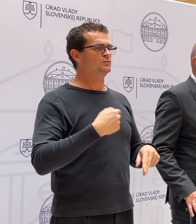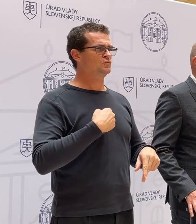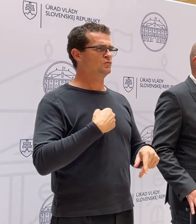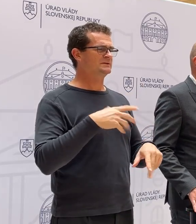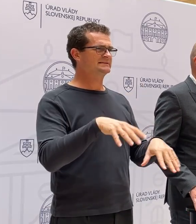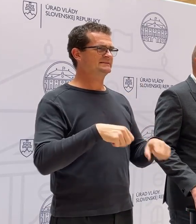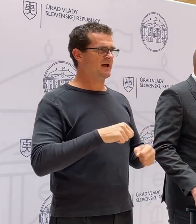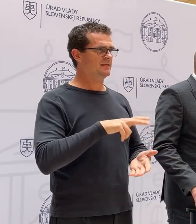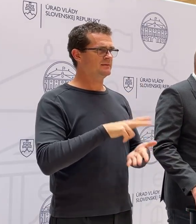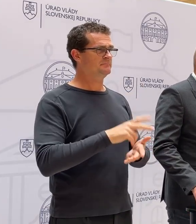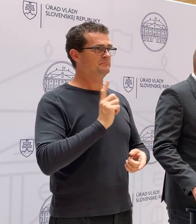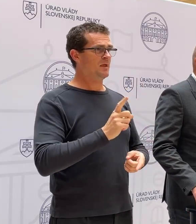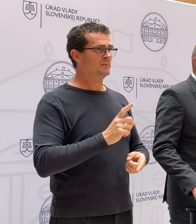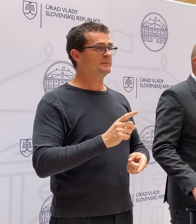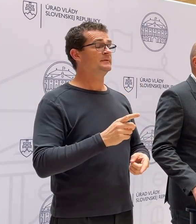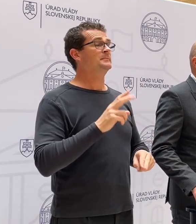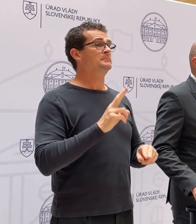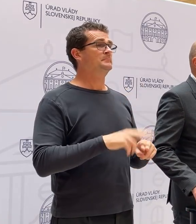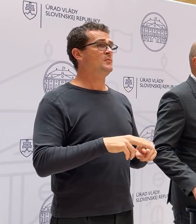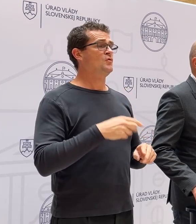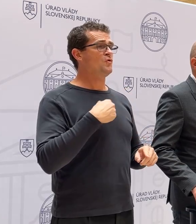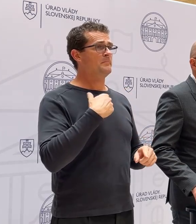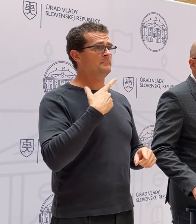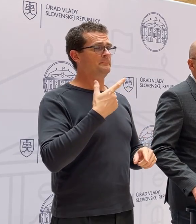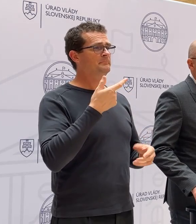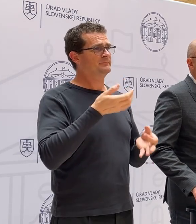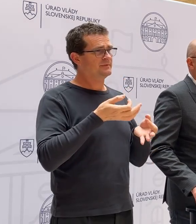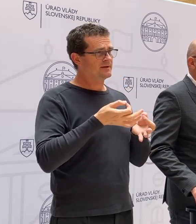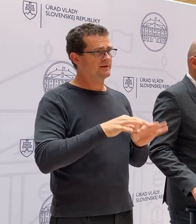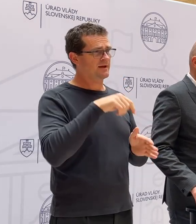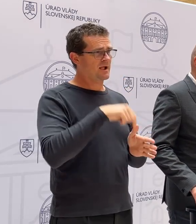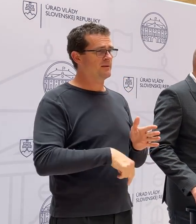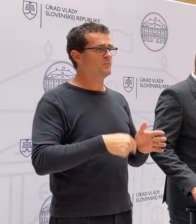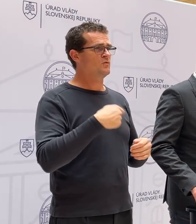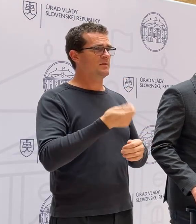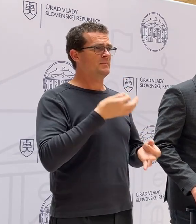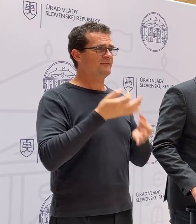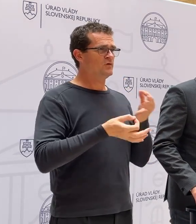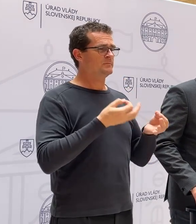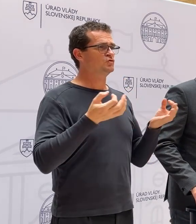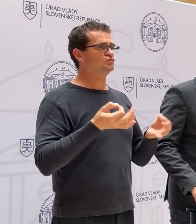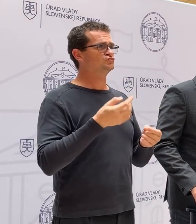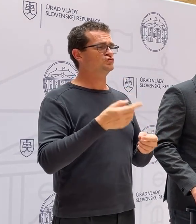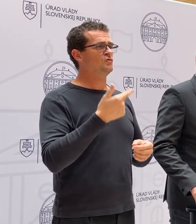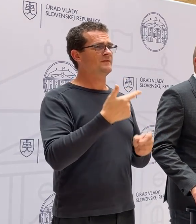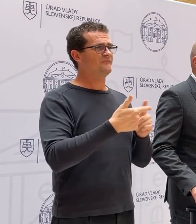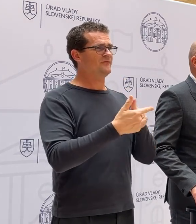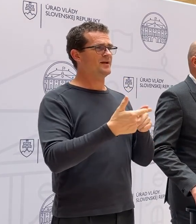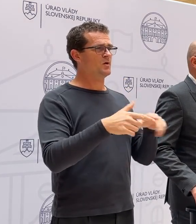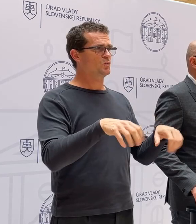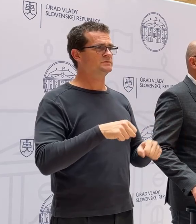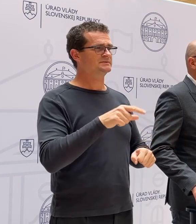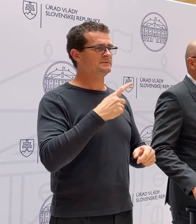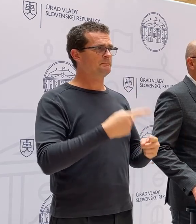mali schváliť. No a potom vás aj budem detailne informovať, že čo tie dve